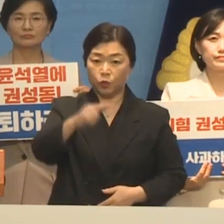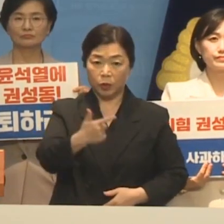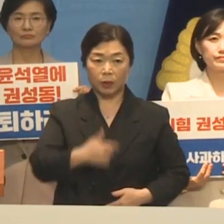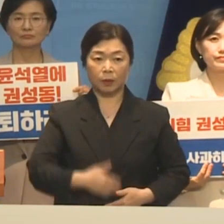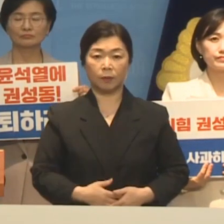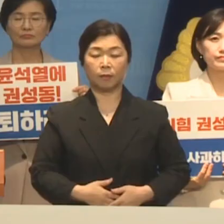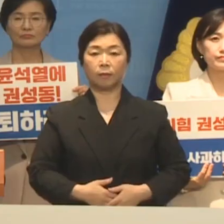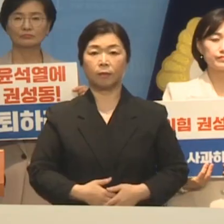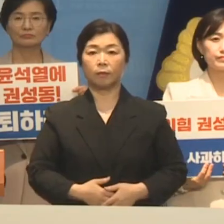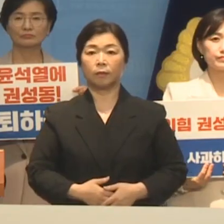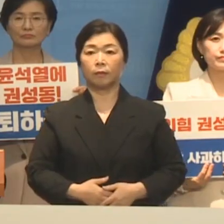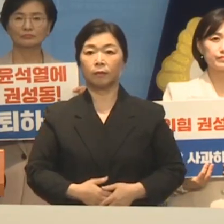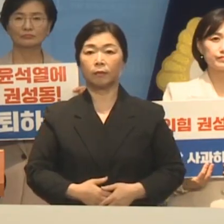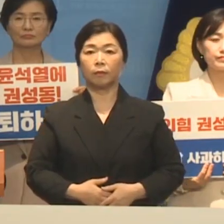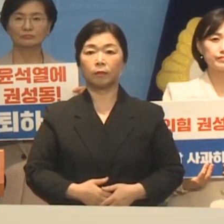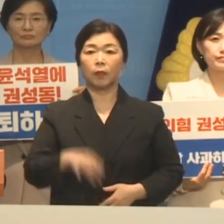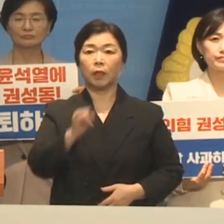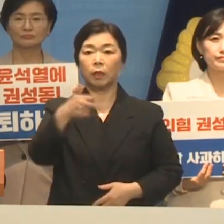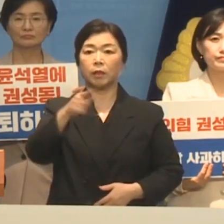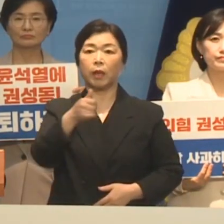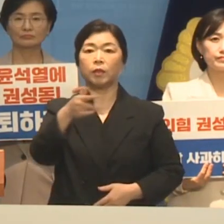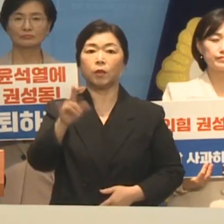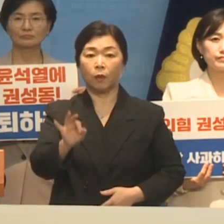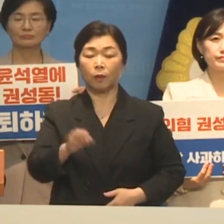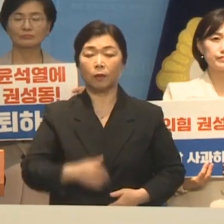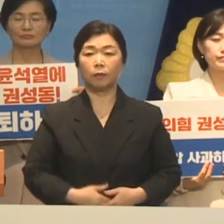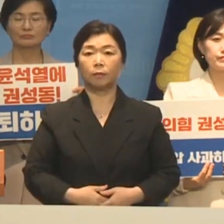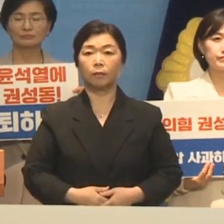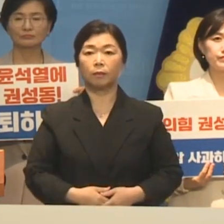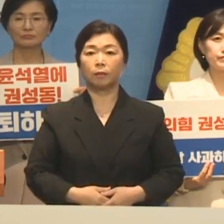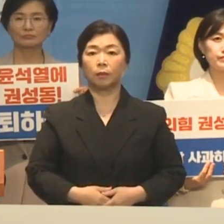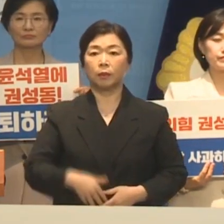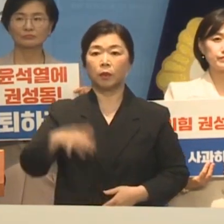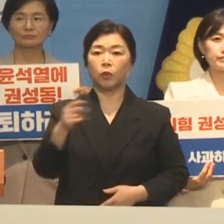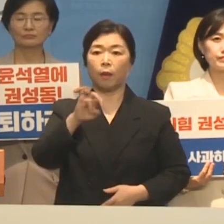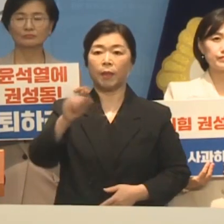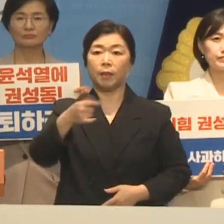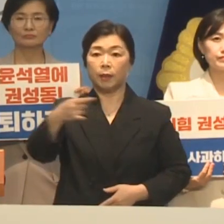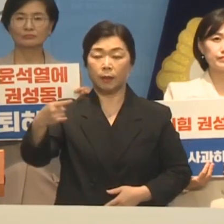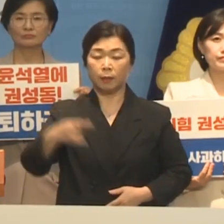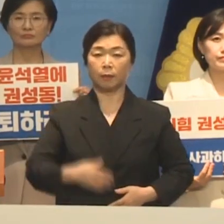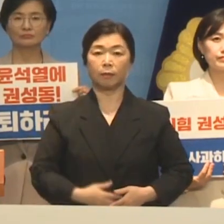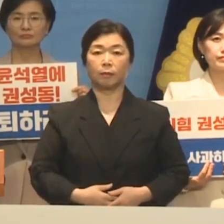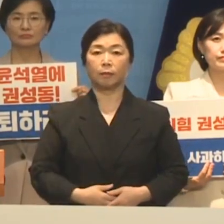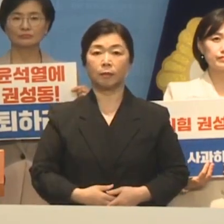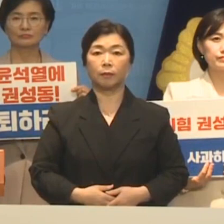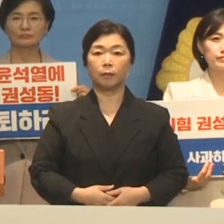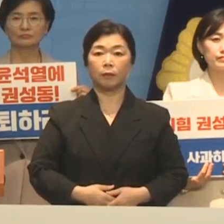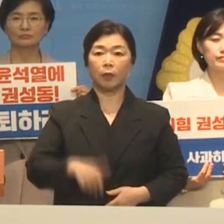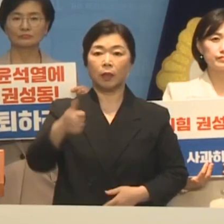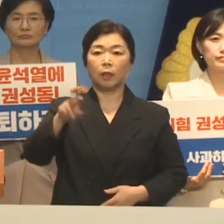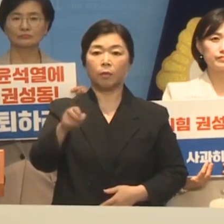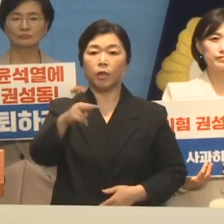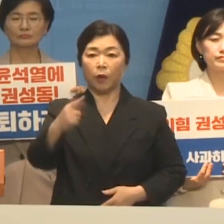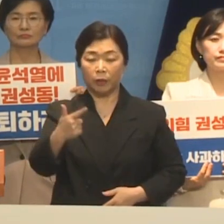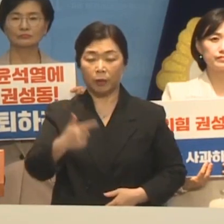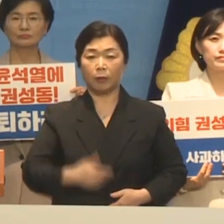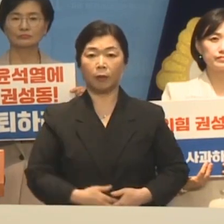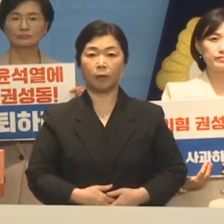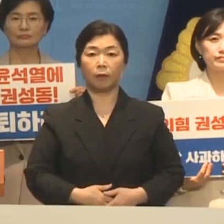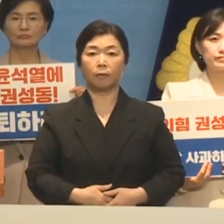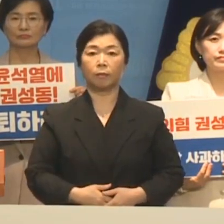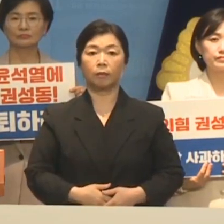오셨습니다. 이재정 의원님 오셨습니다. 최민희 의원님 오셨습니다. 김현 의원님